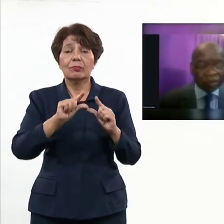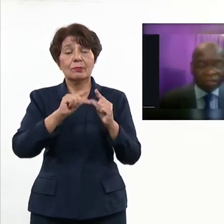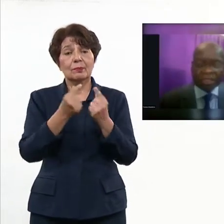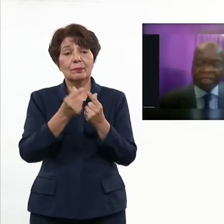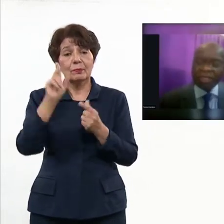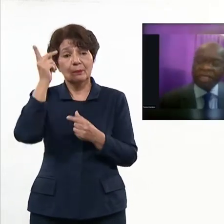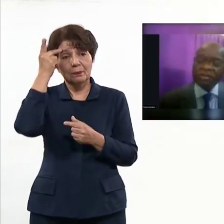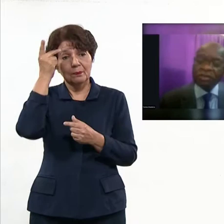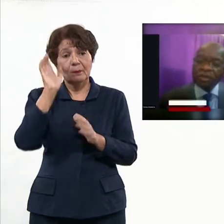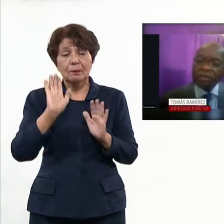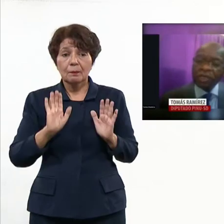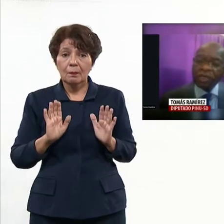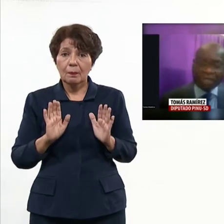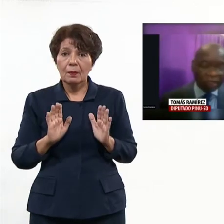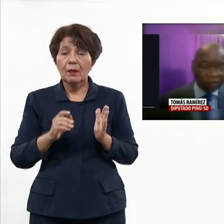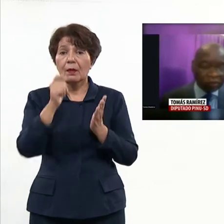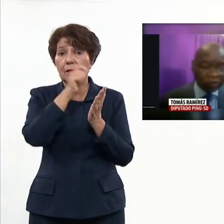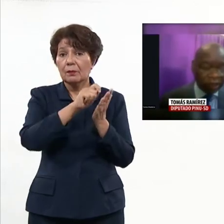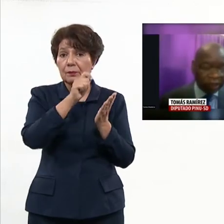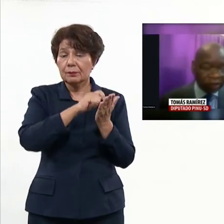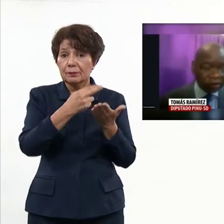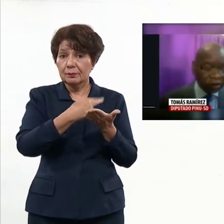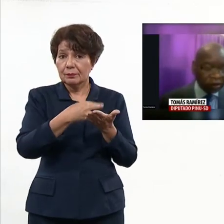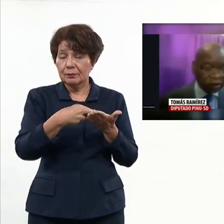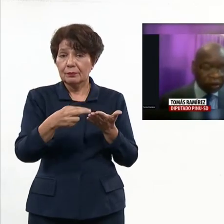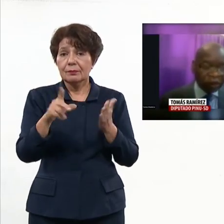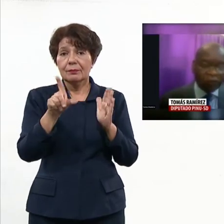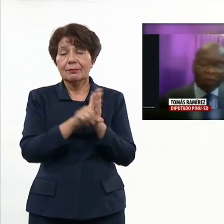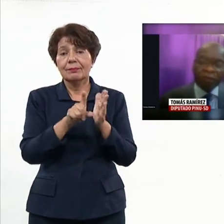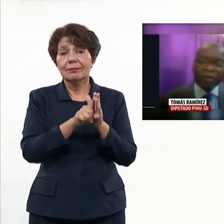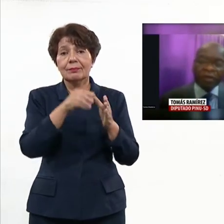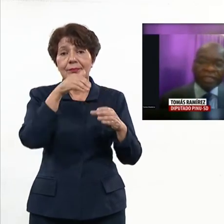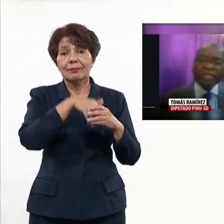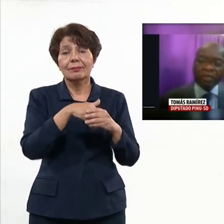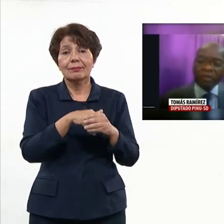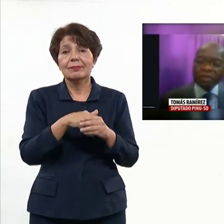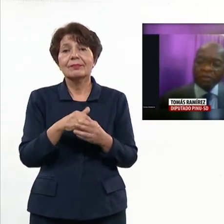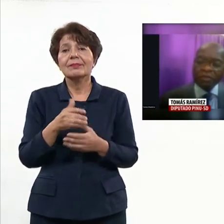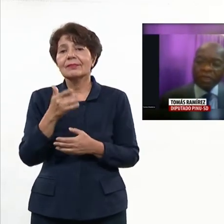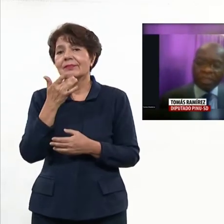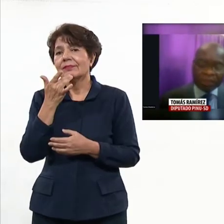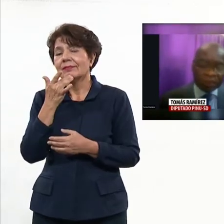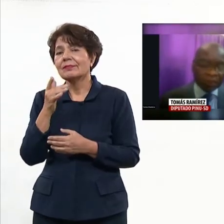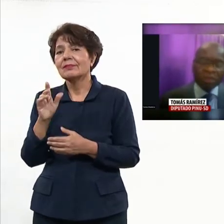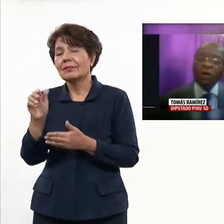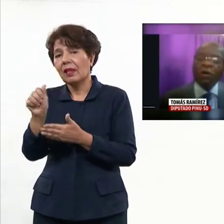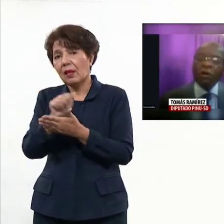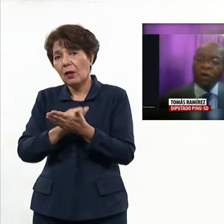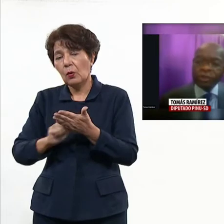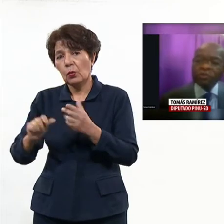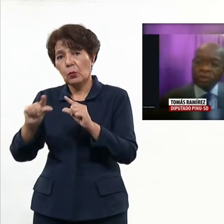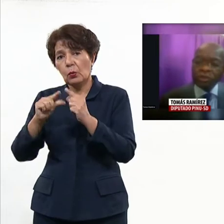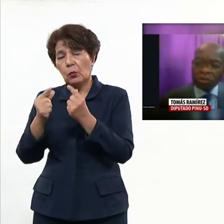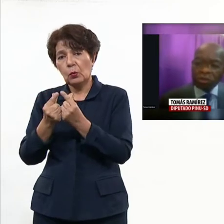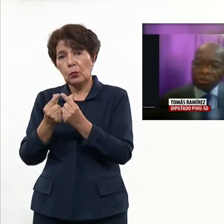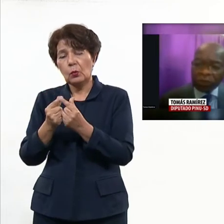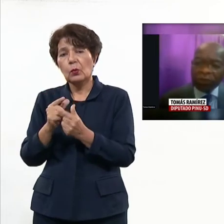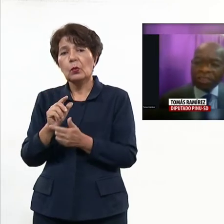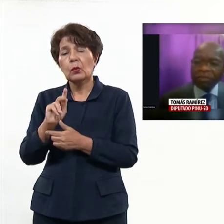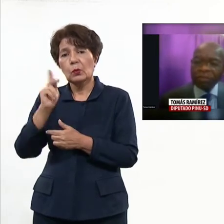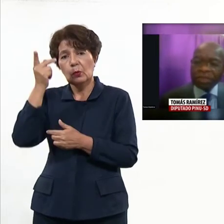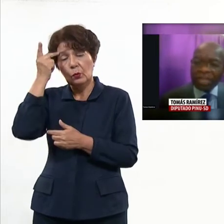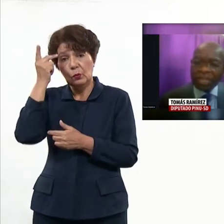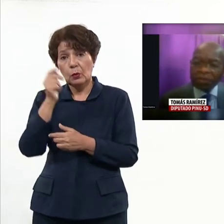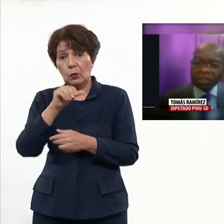lo que se redactó fue una ley electoral que favorece a tres partidos políticos hoy todos los